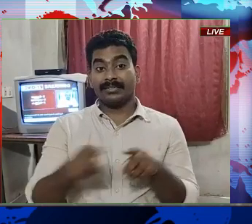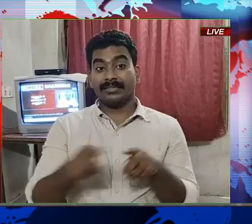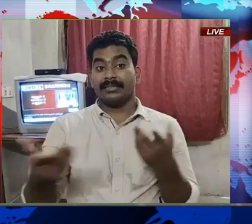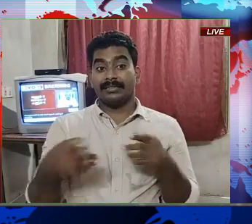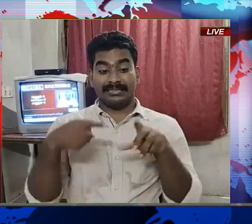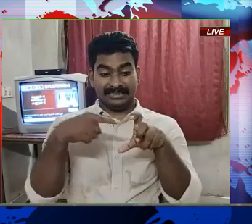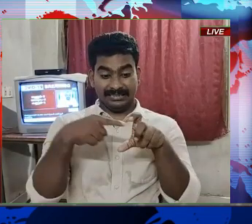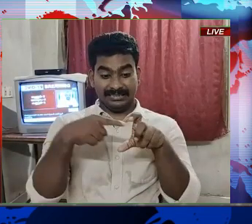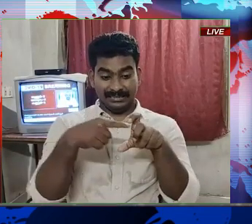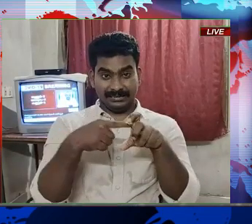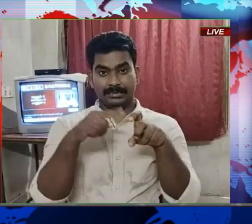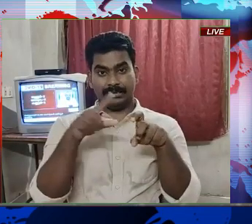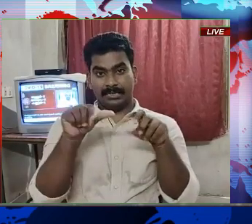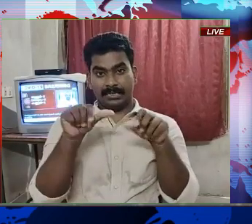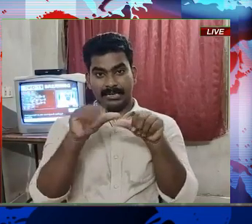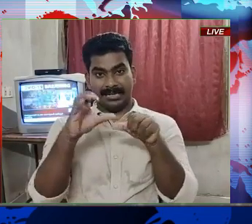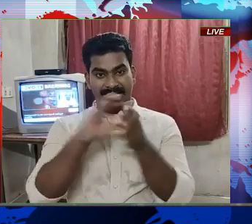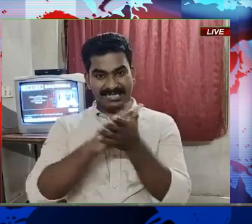കുരുമുളക് പോലുള്ള